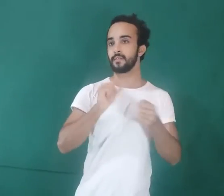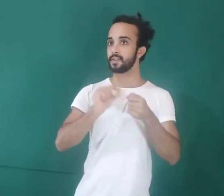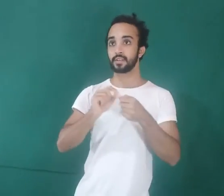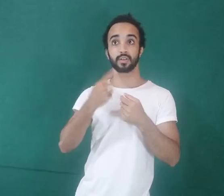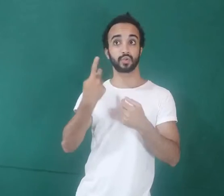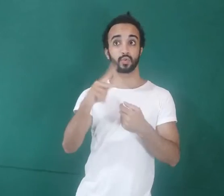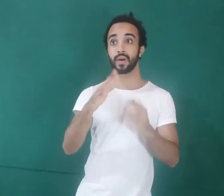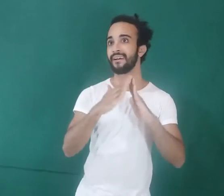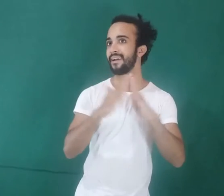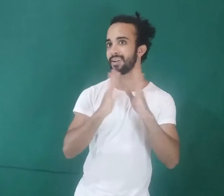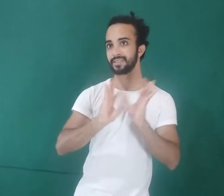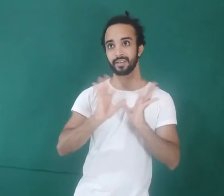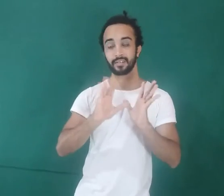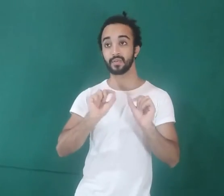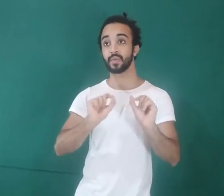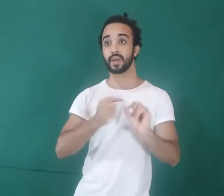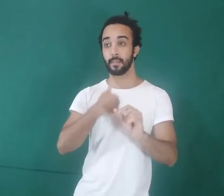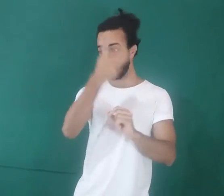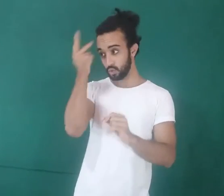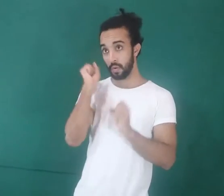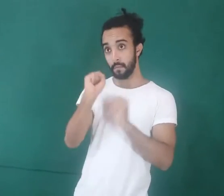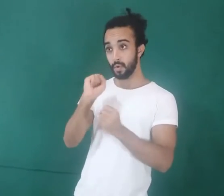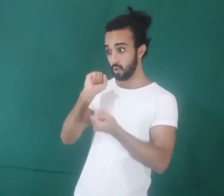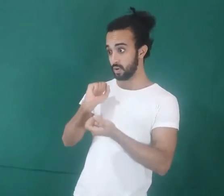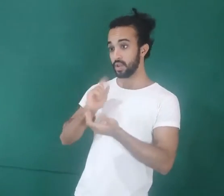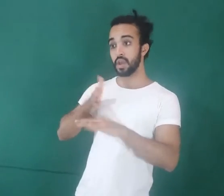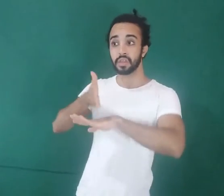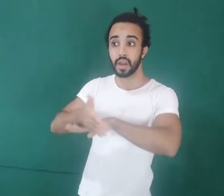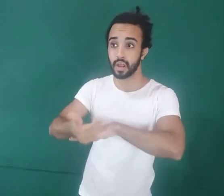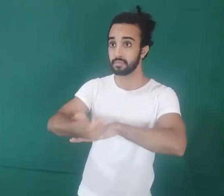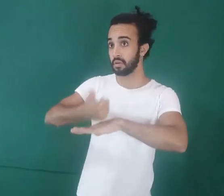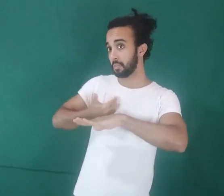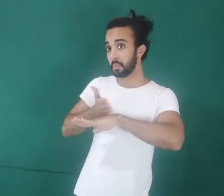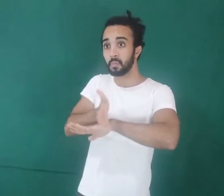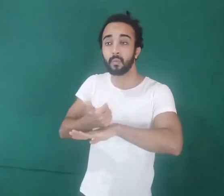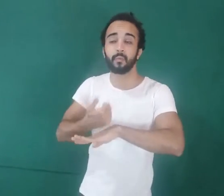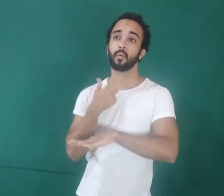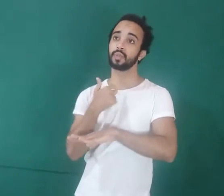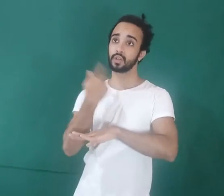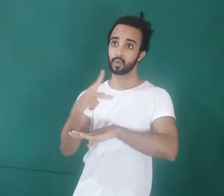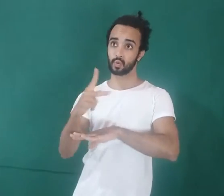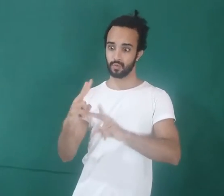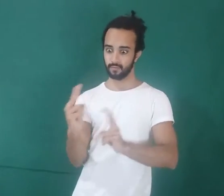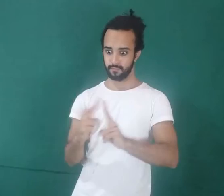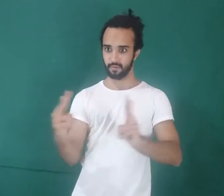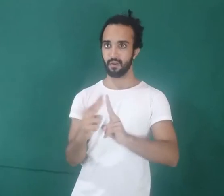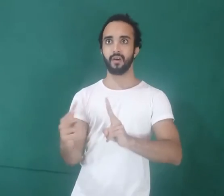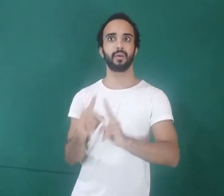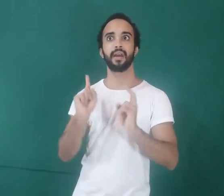e a pessoa que está consumindo pode entrar e sair a hora que quiser e tudo mais, isso é um solo fértil mesmo, como você está falando. A gente tem